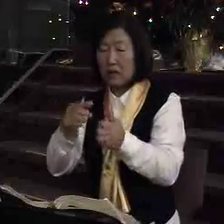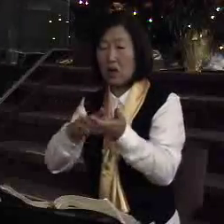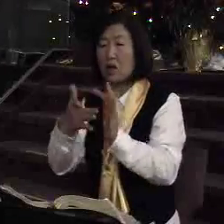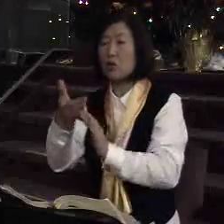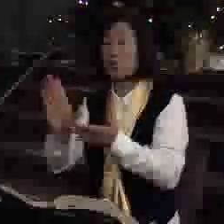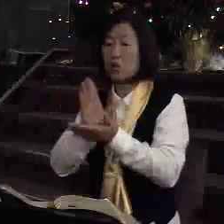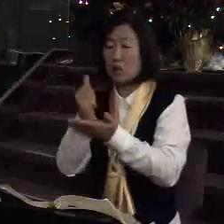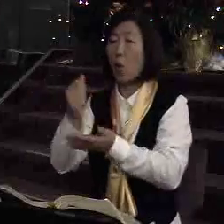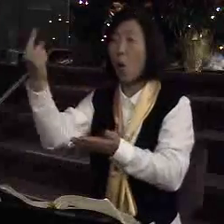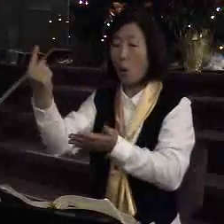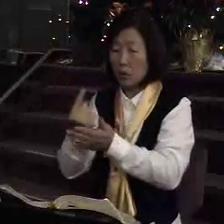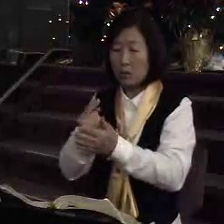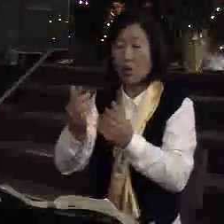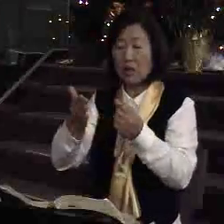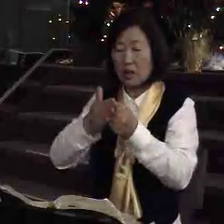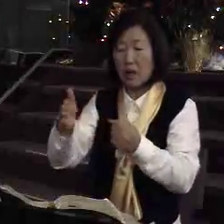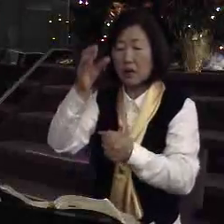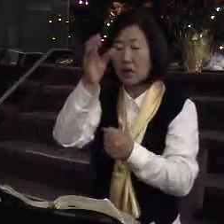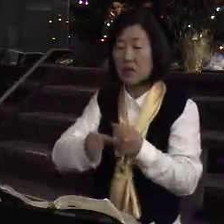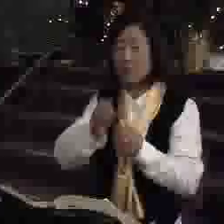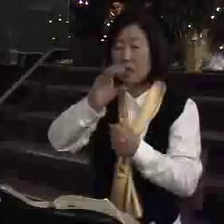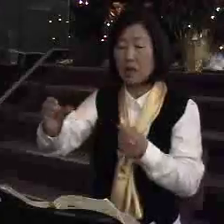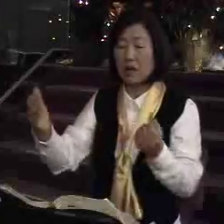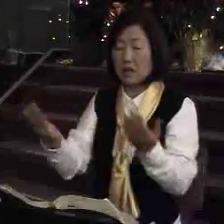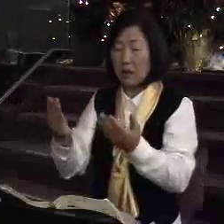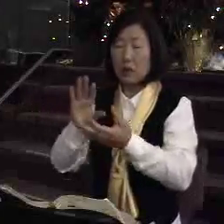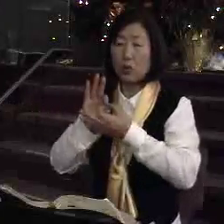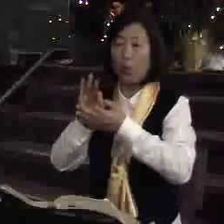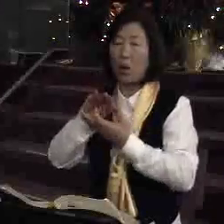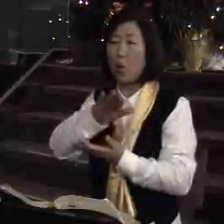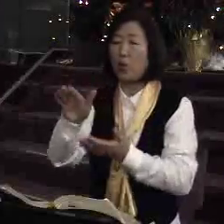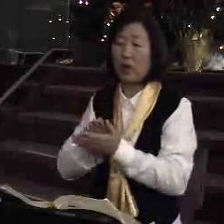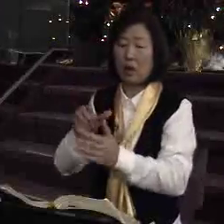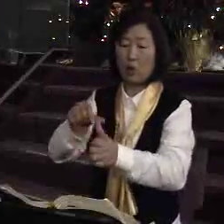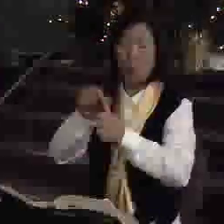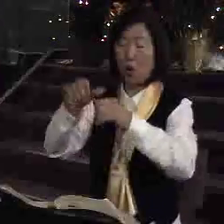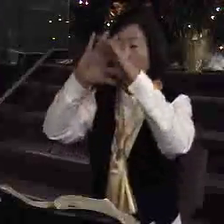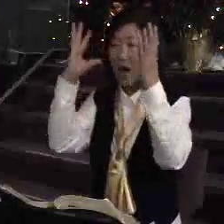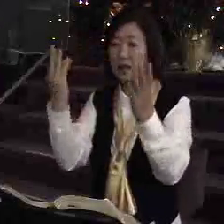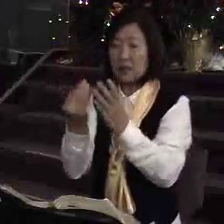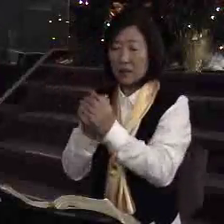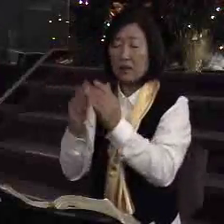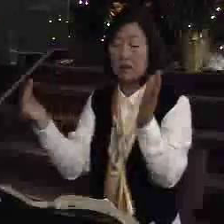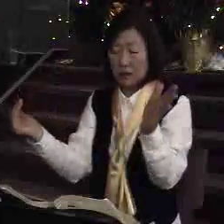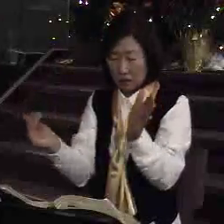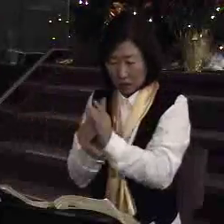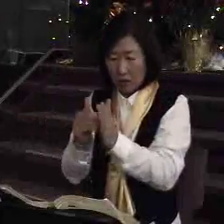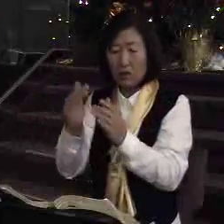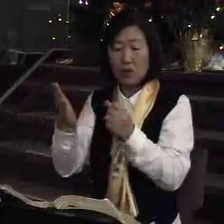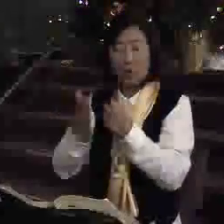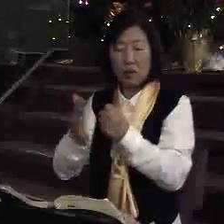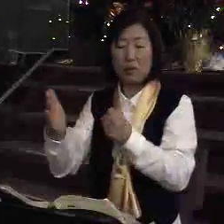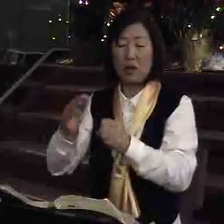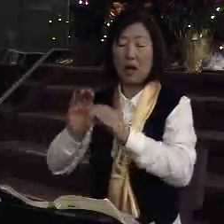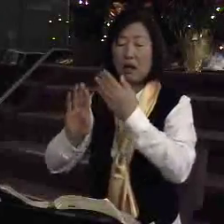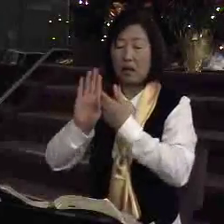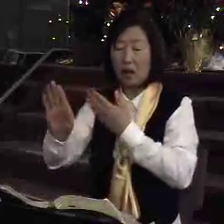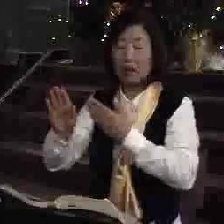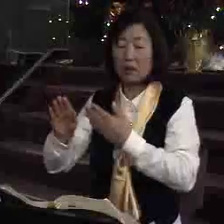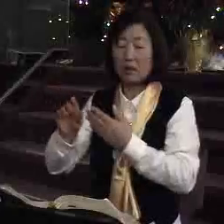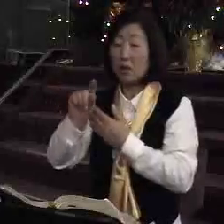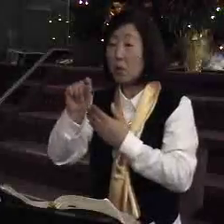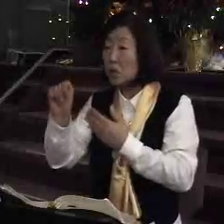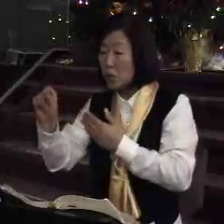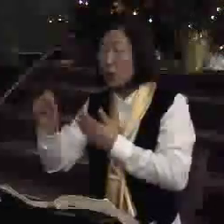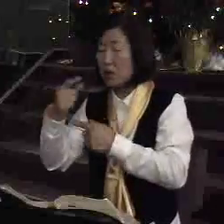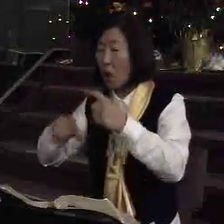그리스도가 오심으로 인하여 십자가 사역을 통해 우리의 구원을 완성시키셨기 때문에 다른 요소가 더